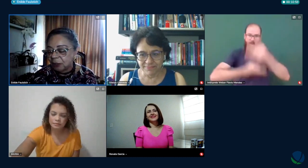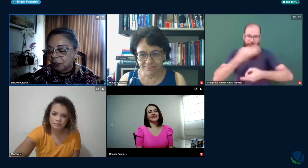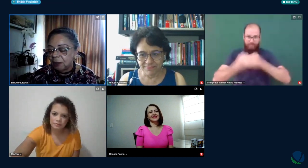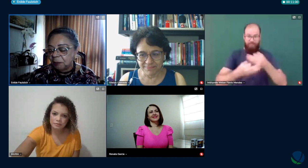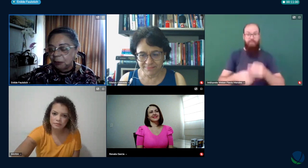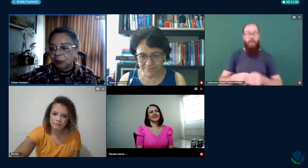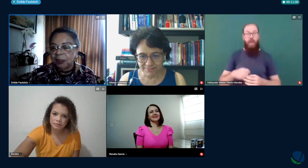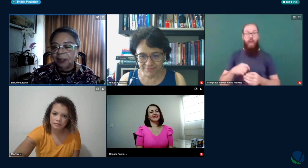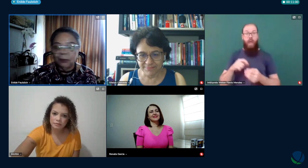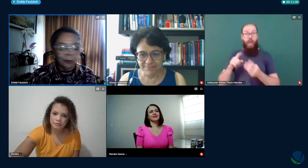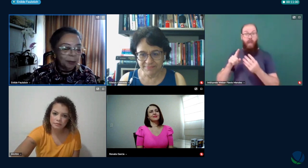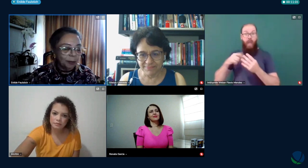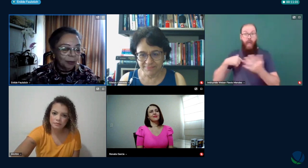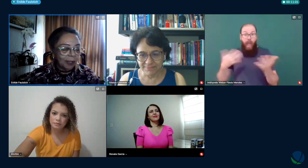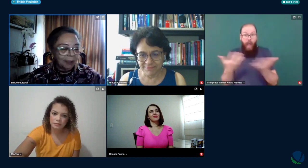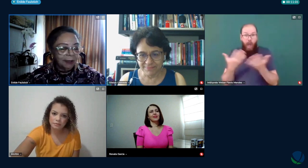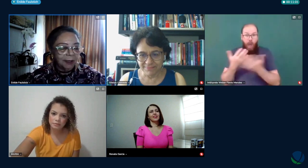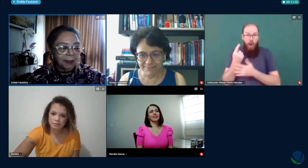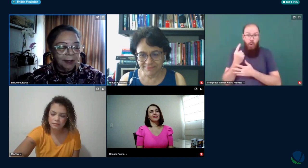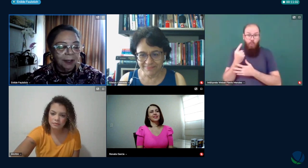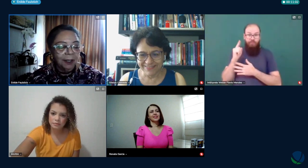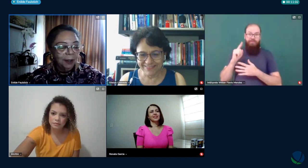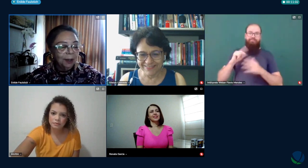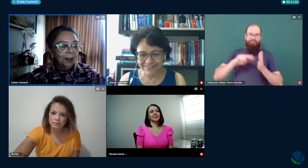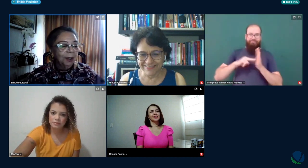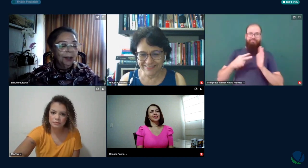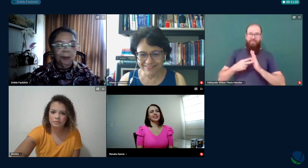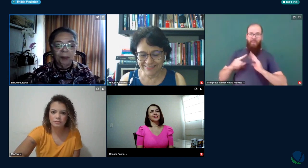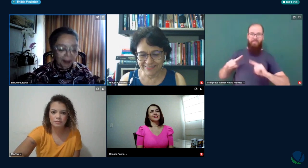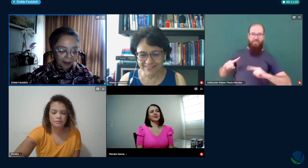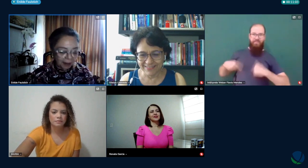da paradinha, porque fui provocada aí